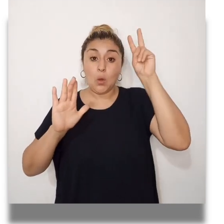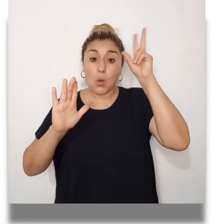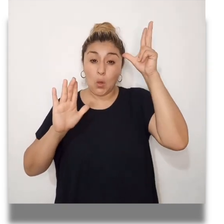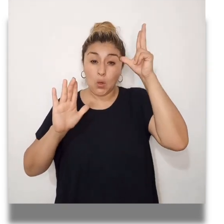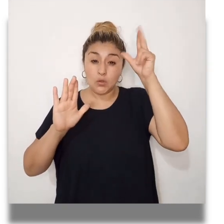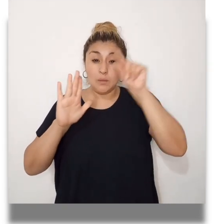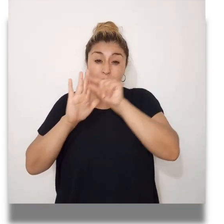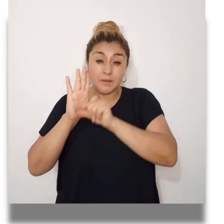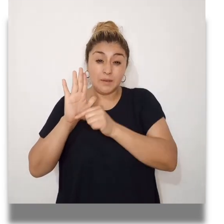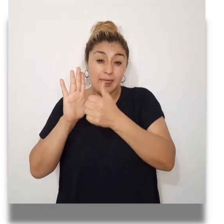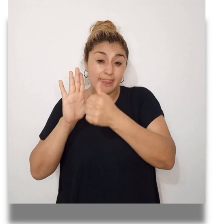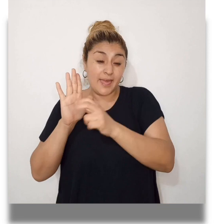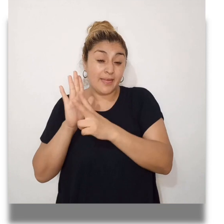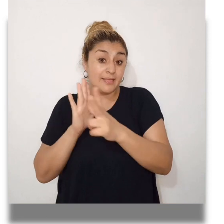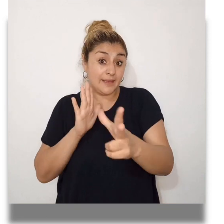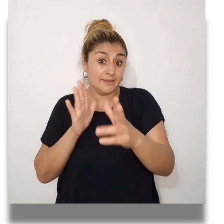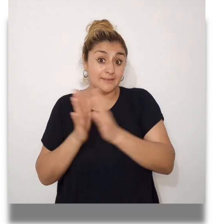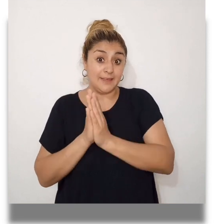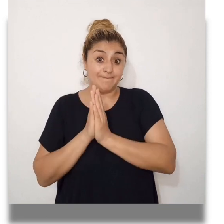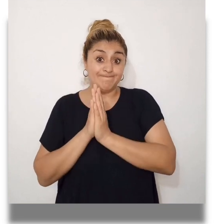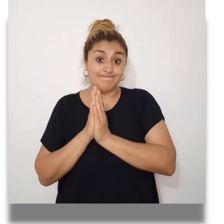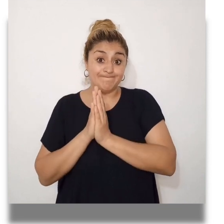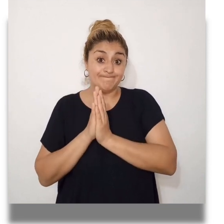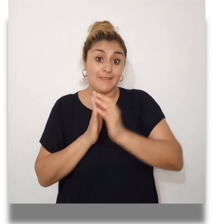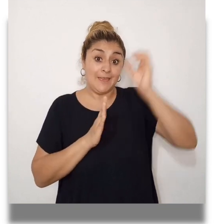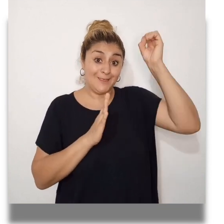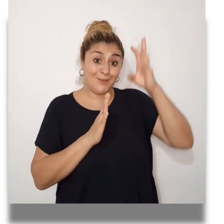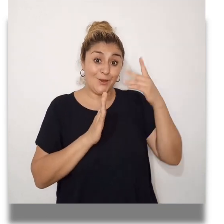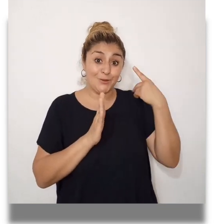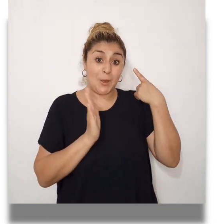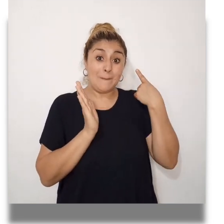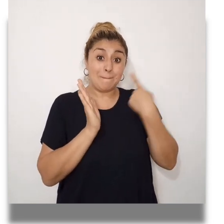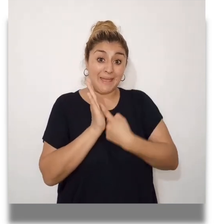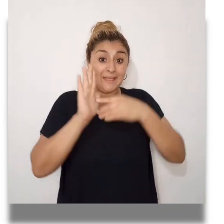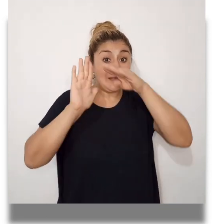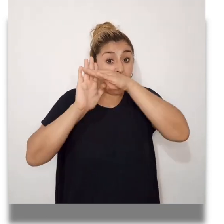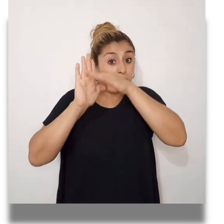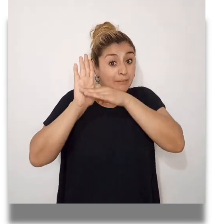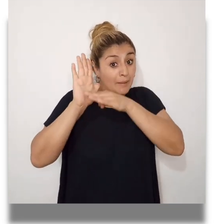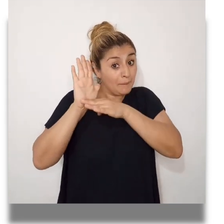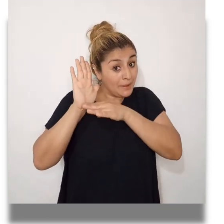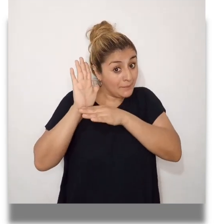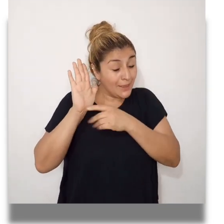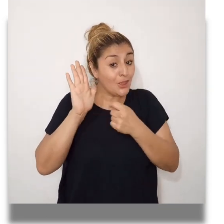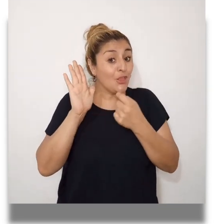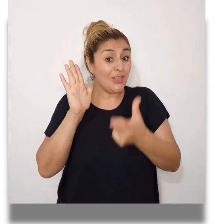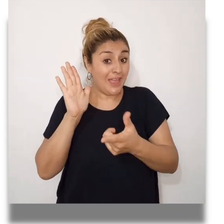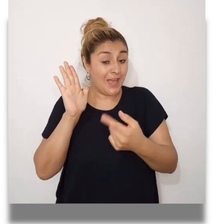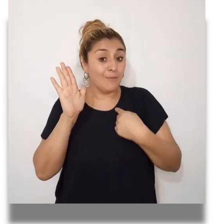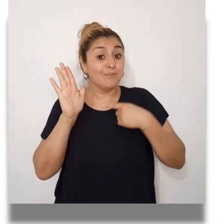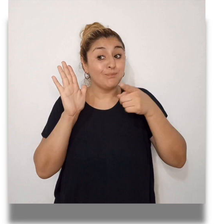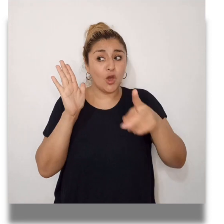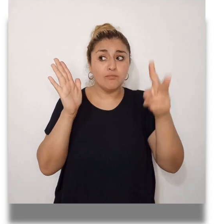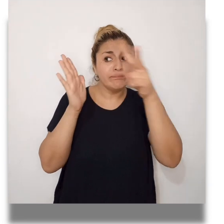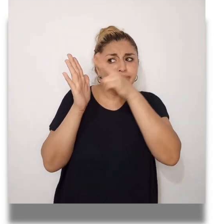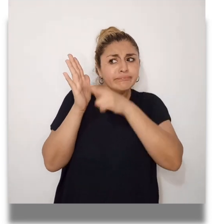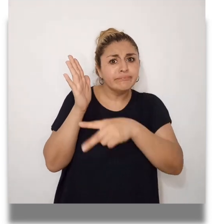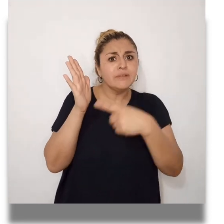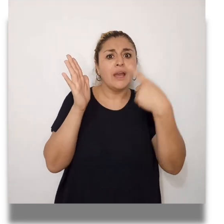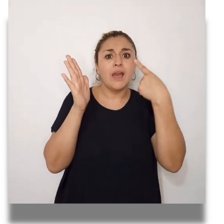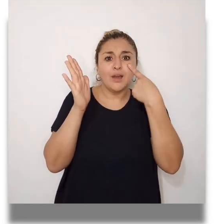Guardarás pues los mandamientos de Jehová tu Dios, andando en sus caminos